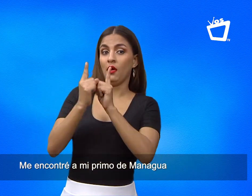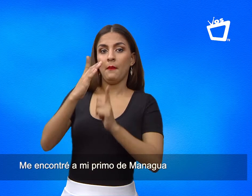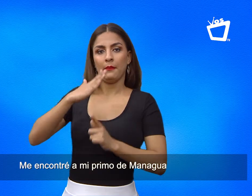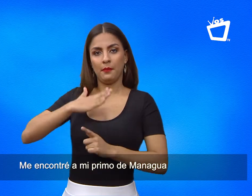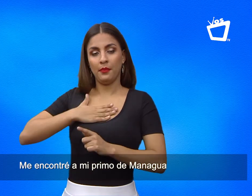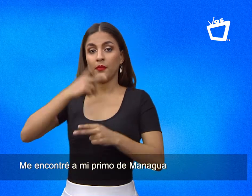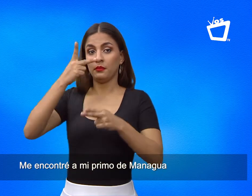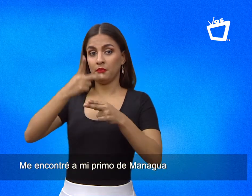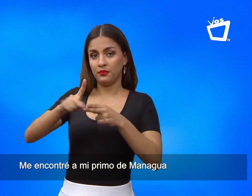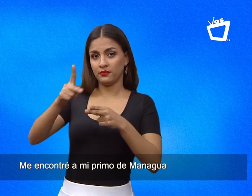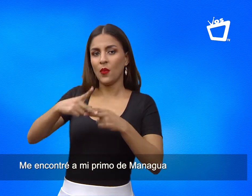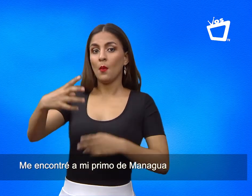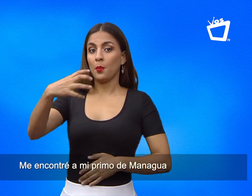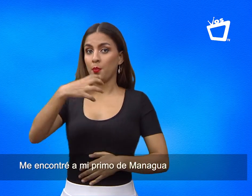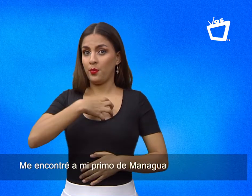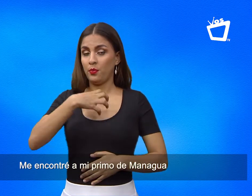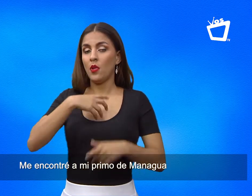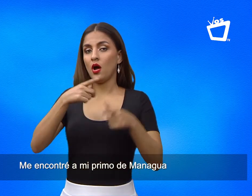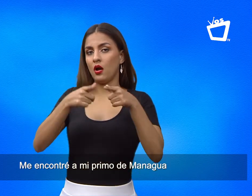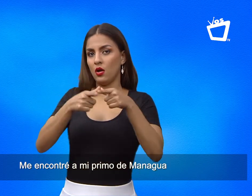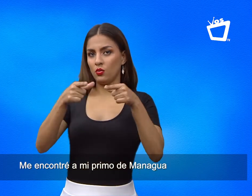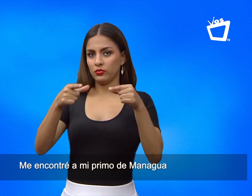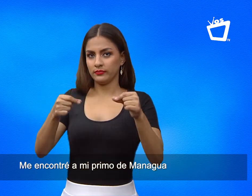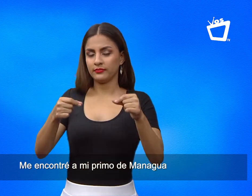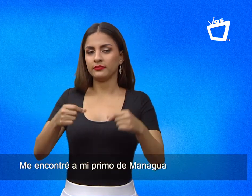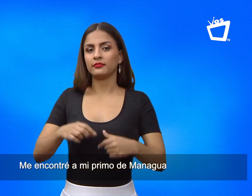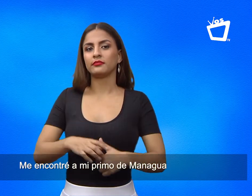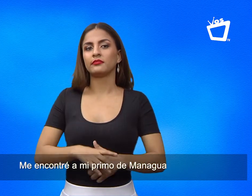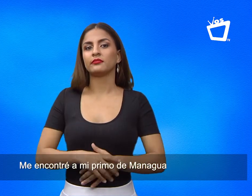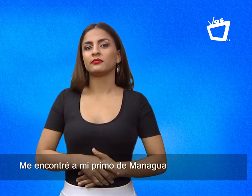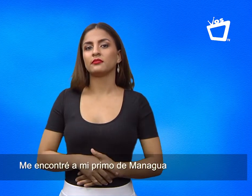Me encontré a mi primo de Managua.